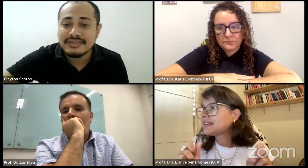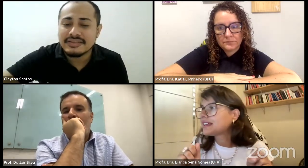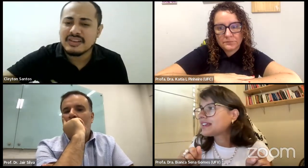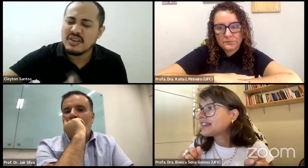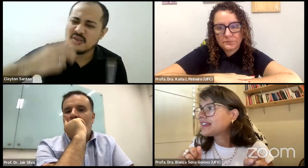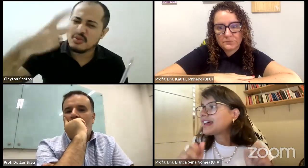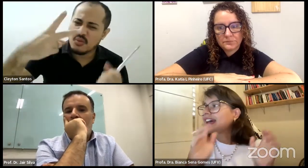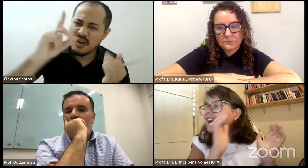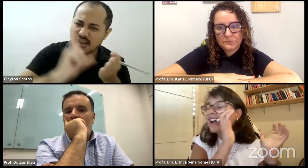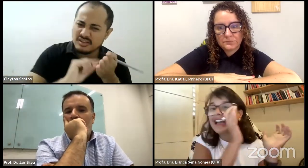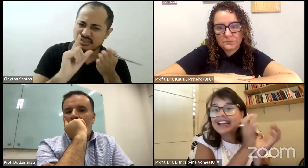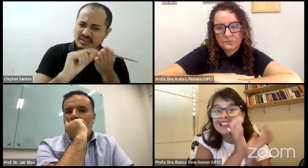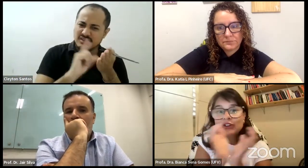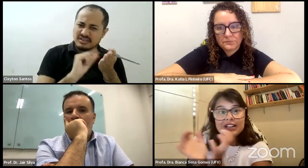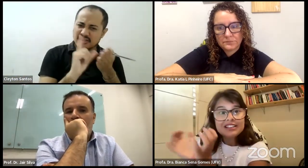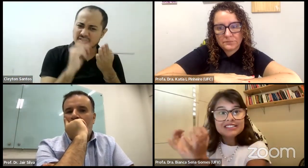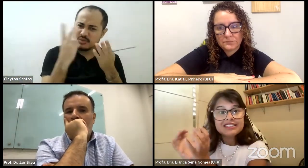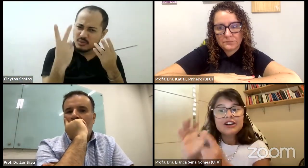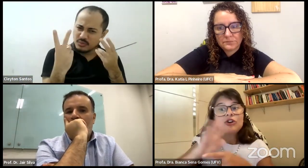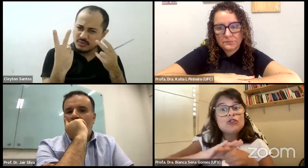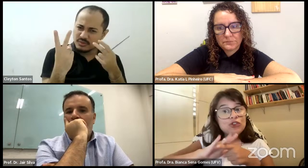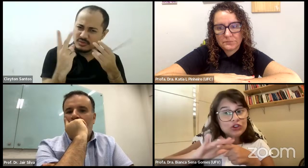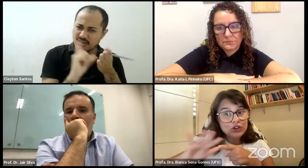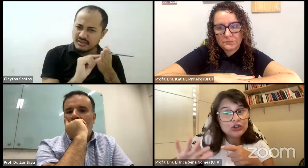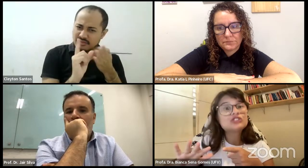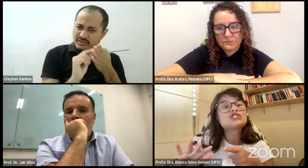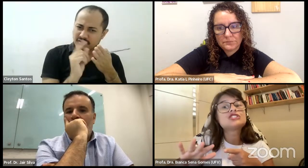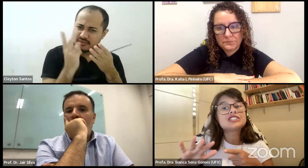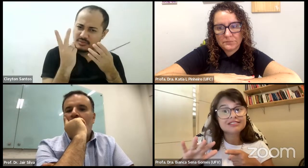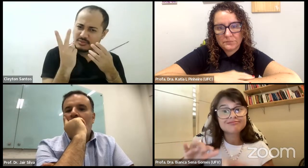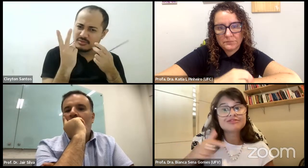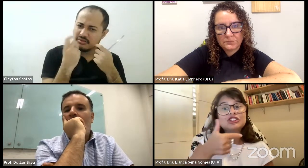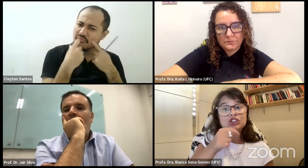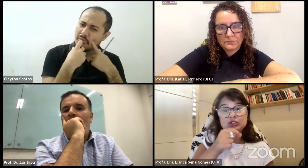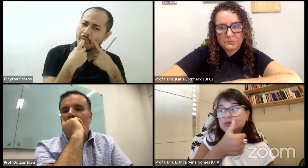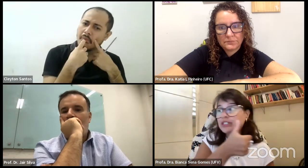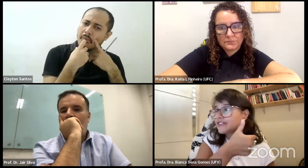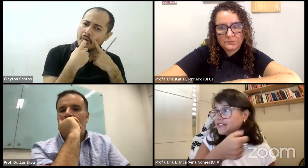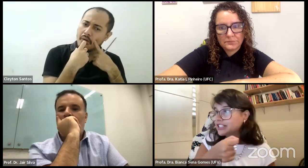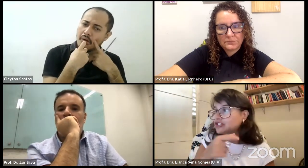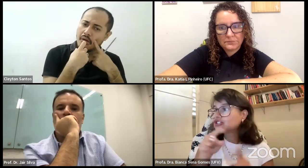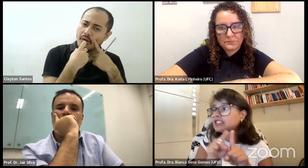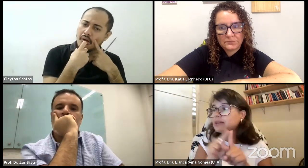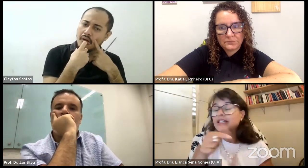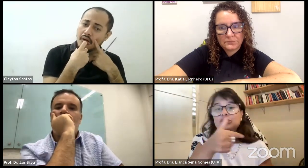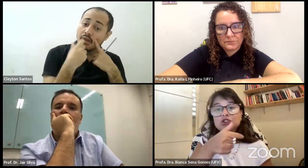E ela traz dois artigos também, né? Você utiliza. São artigos, os dois.